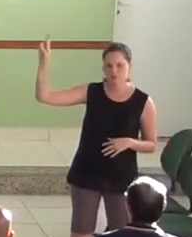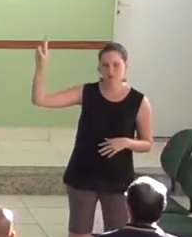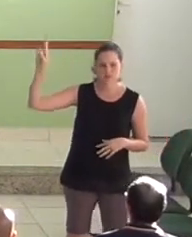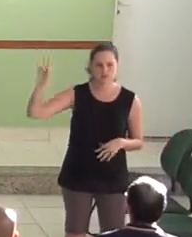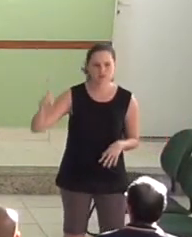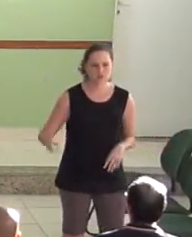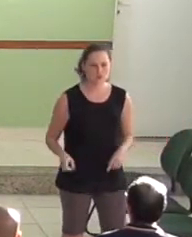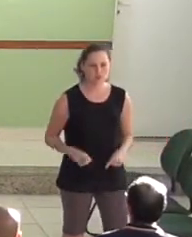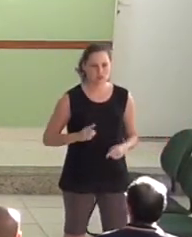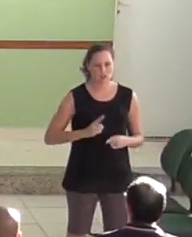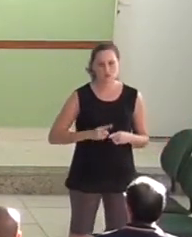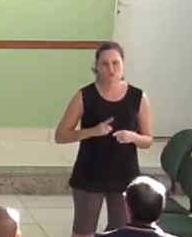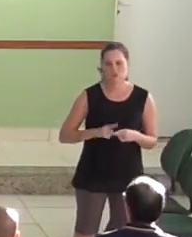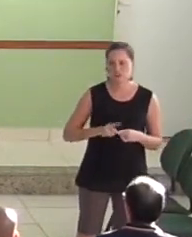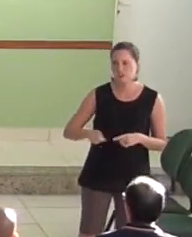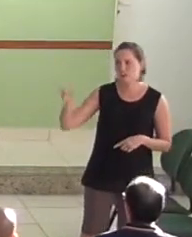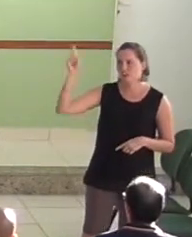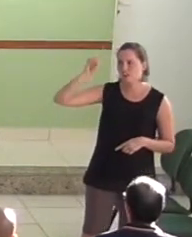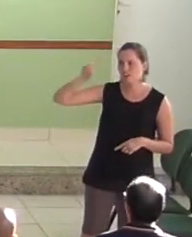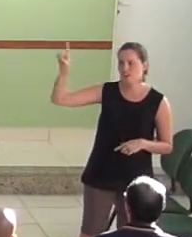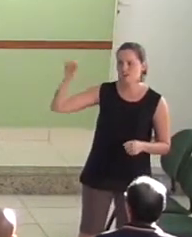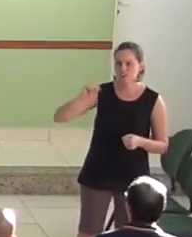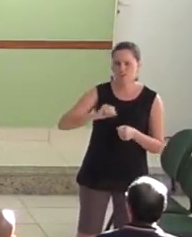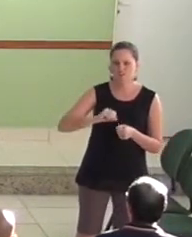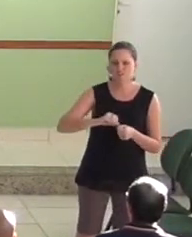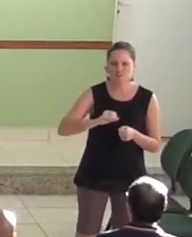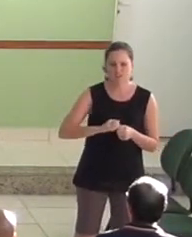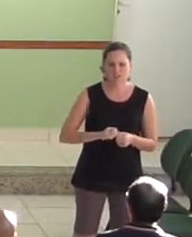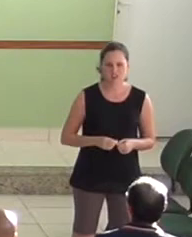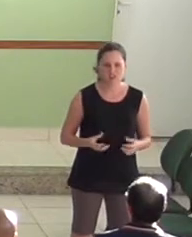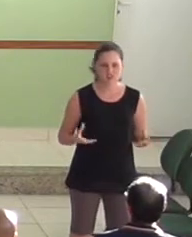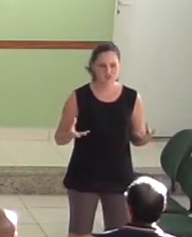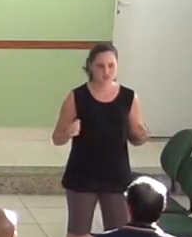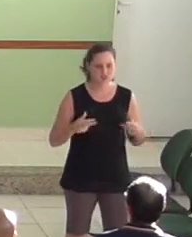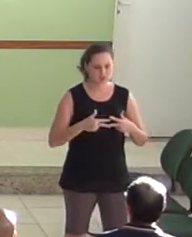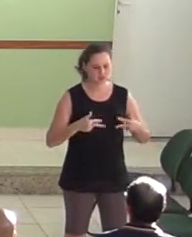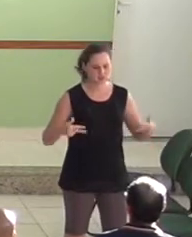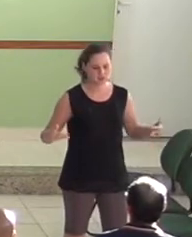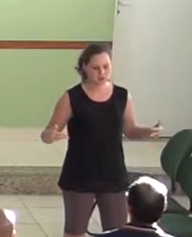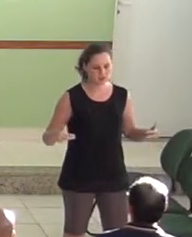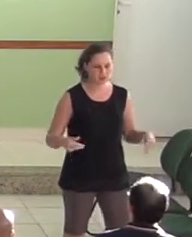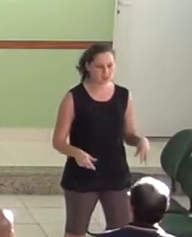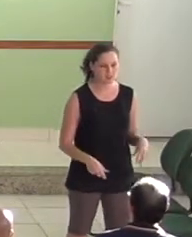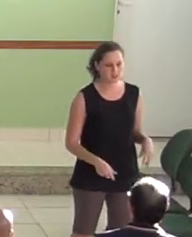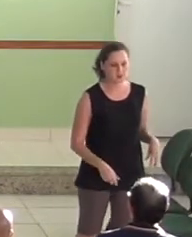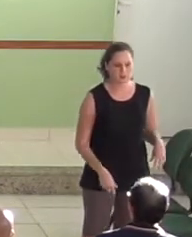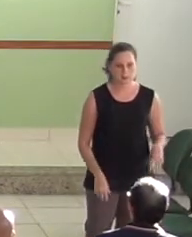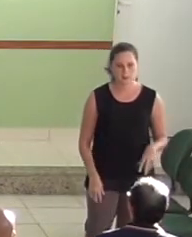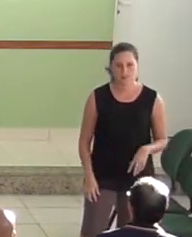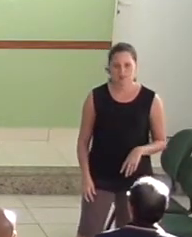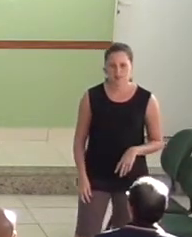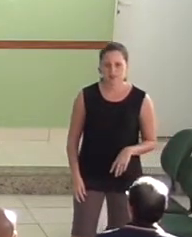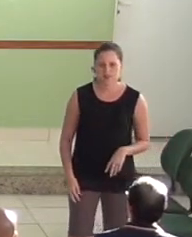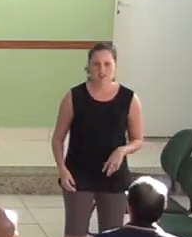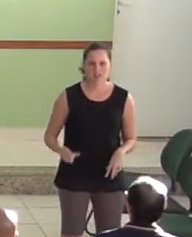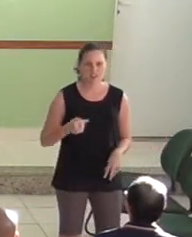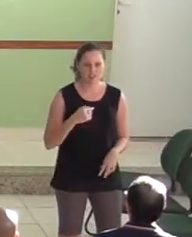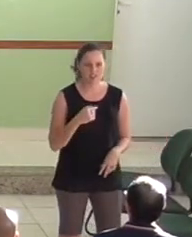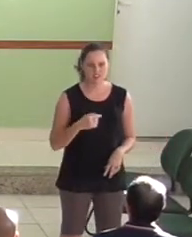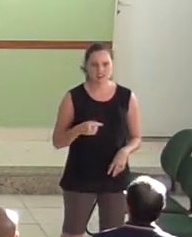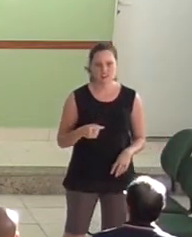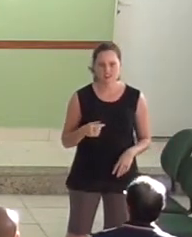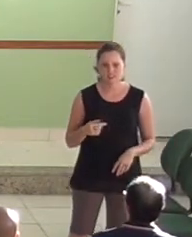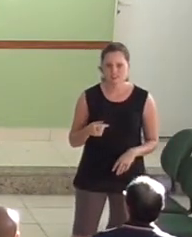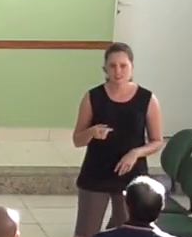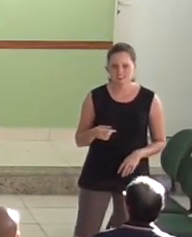nesse dia, eu vindo neste lugar para prestar um culto de louvor e adoração ao nosso Deus. Querido, que eu e você seja uma bênção onde Deus nos